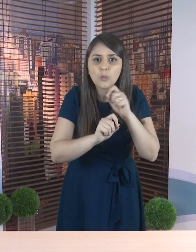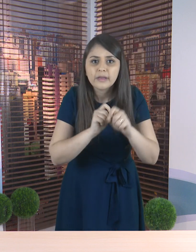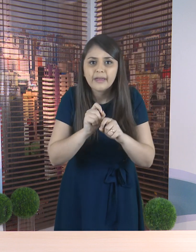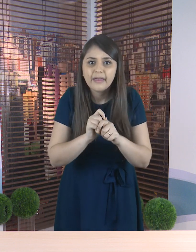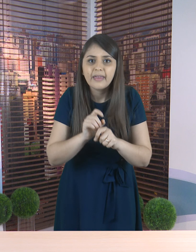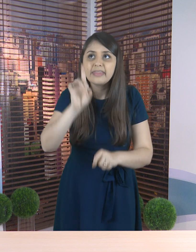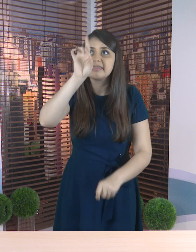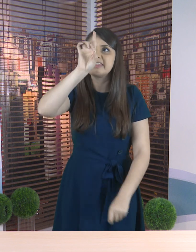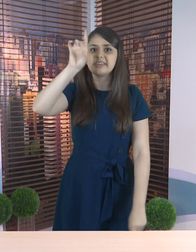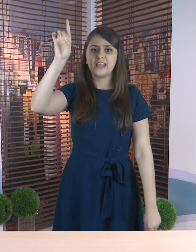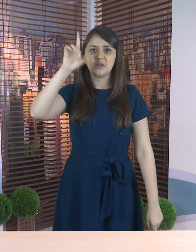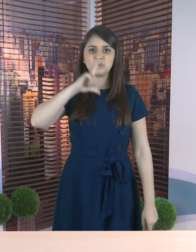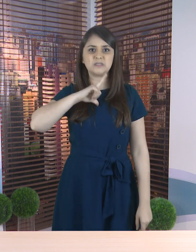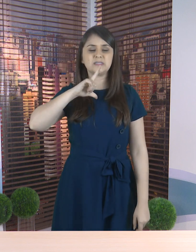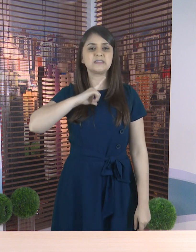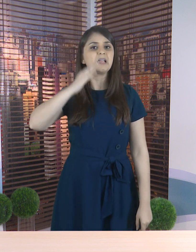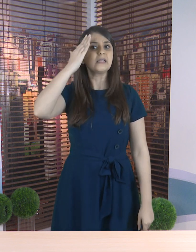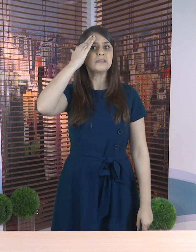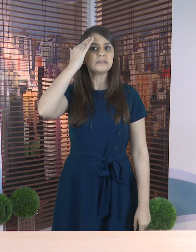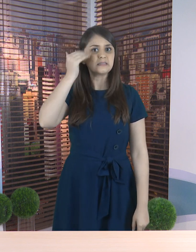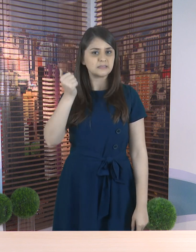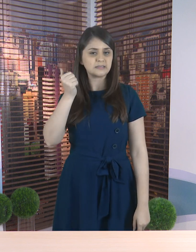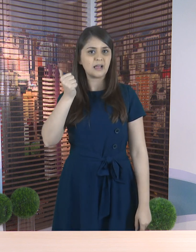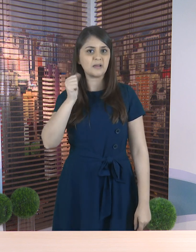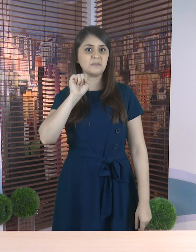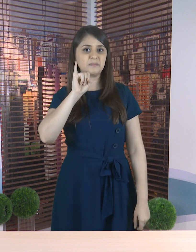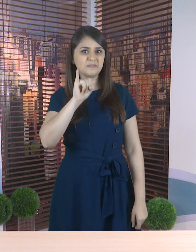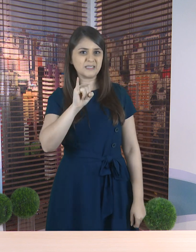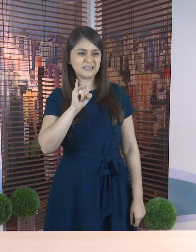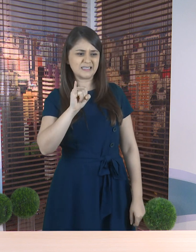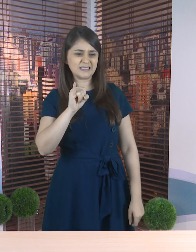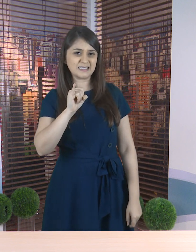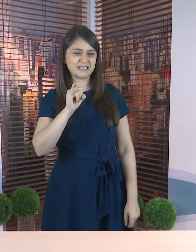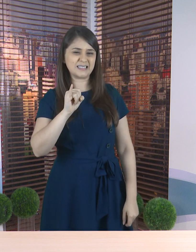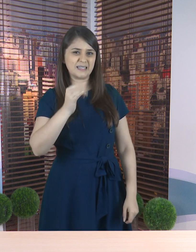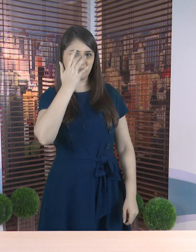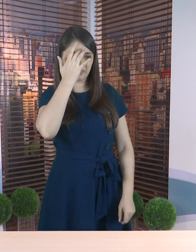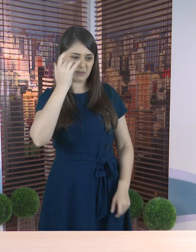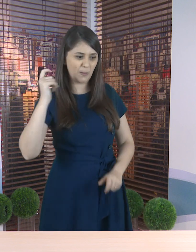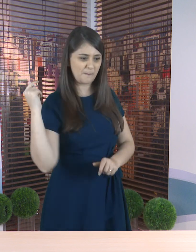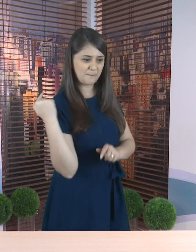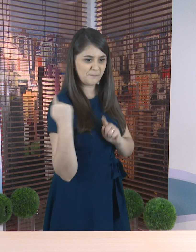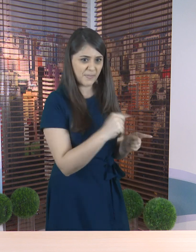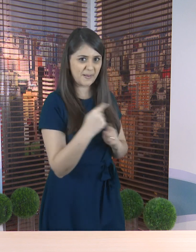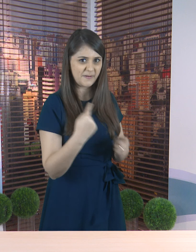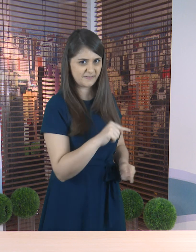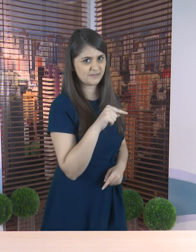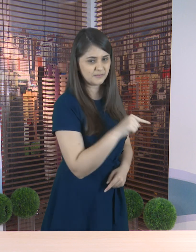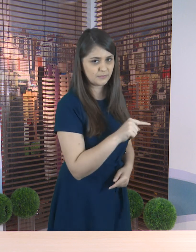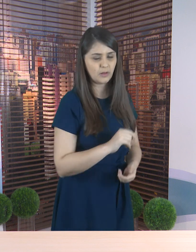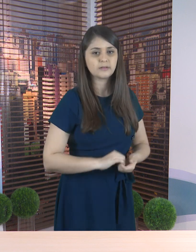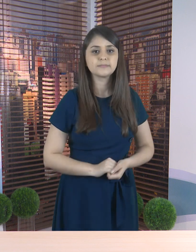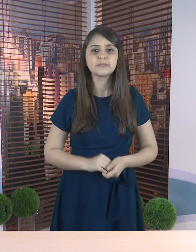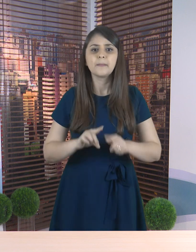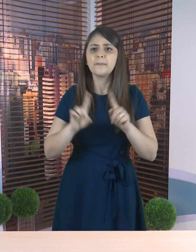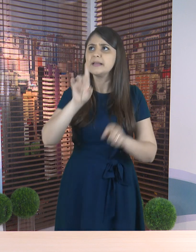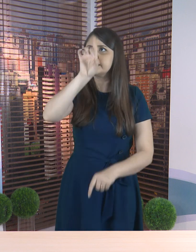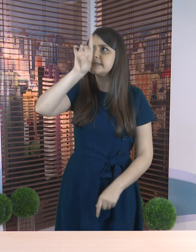e sábio. E isso está correto, Deus é mesmo. Em Jó, capítulo 11, versículo de número 6,